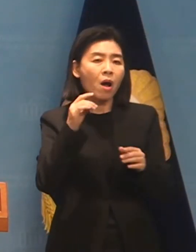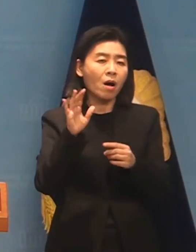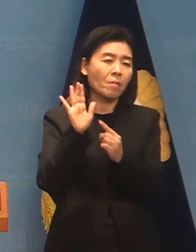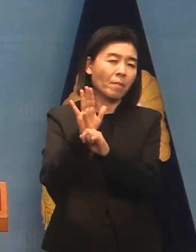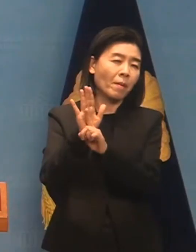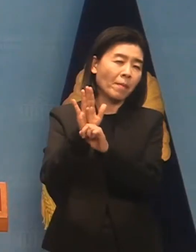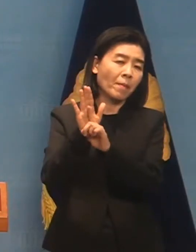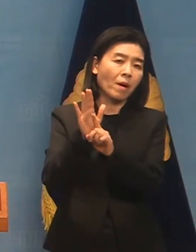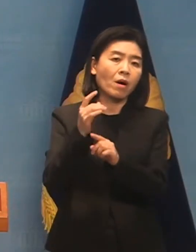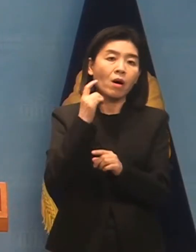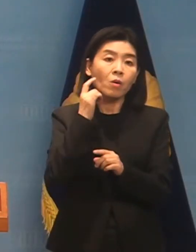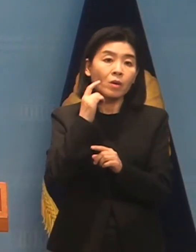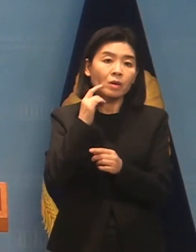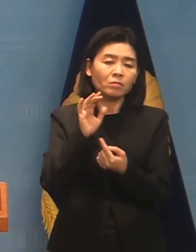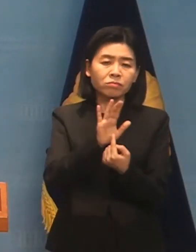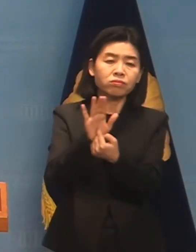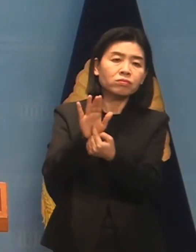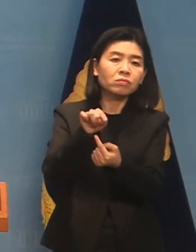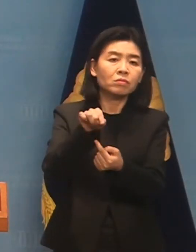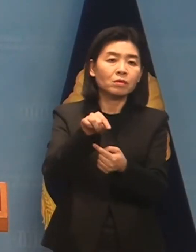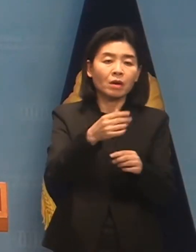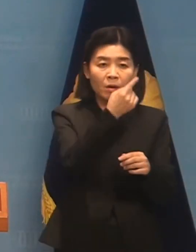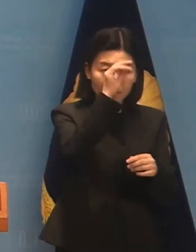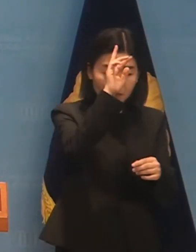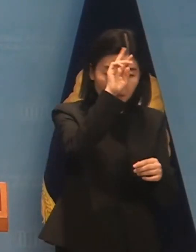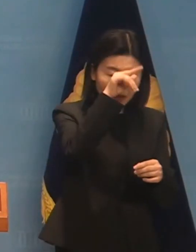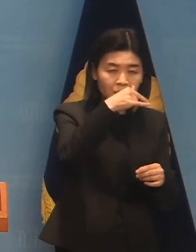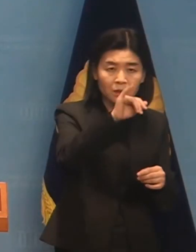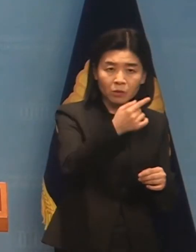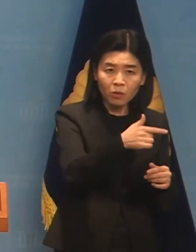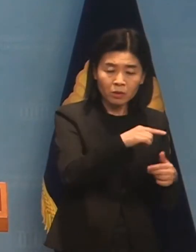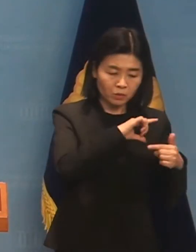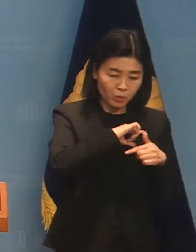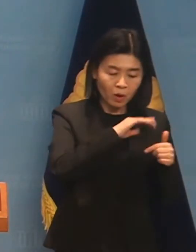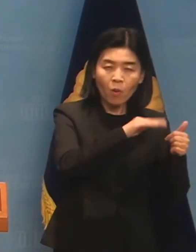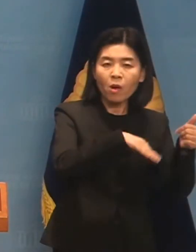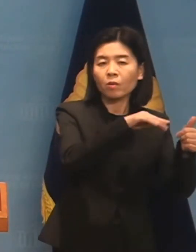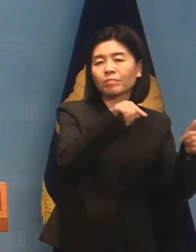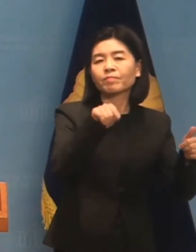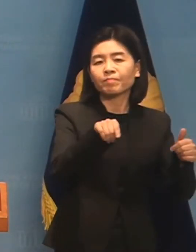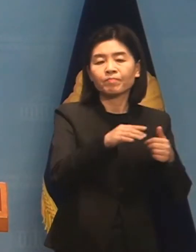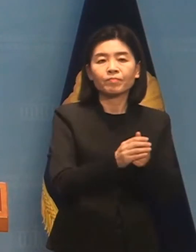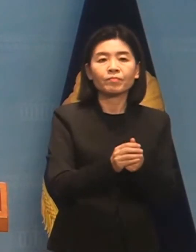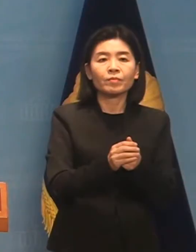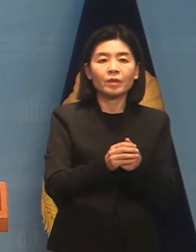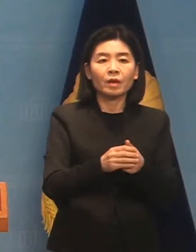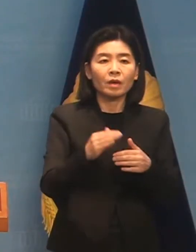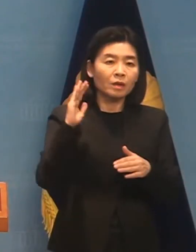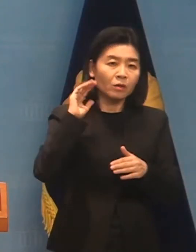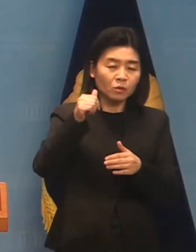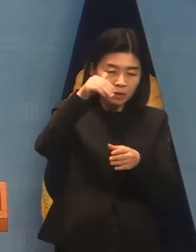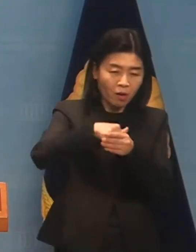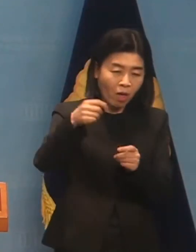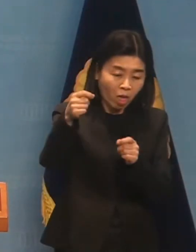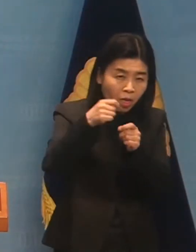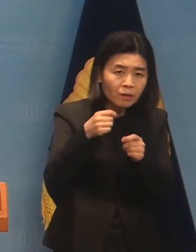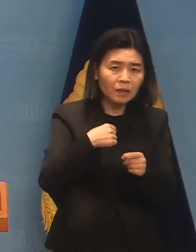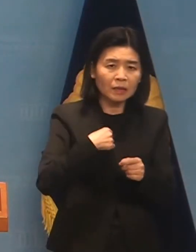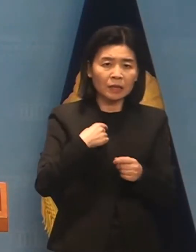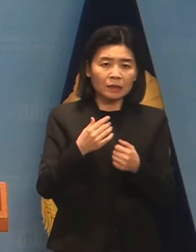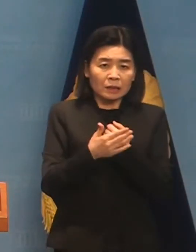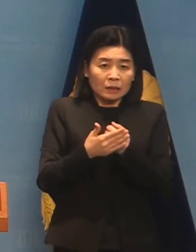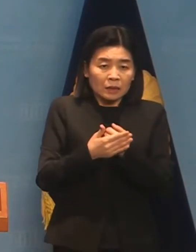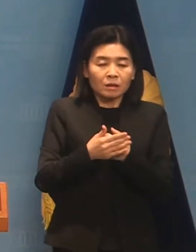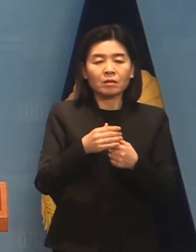지칭하며 허위사실을 공표하고 박지원 의원의 명예를 훼손하였습니다. 대선이 가까워짐에 따라 조금이라도 유리한 국면을 만들기